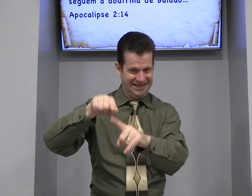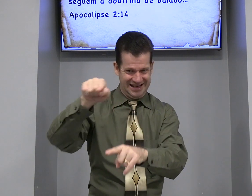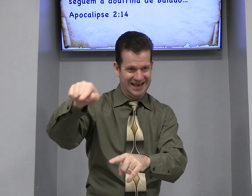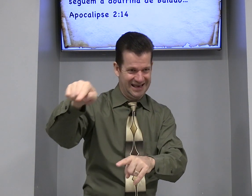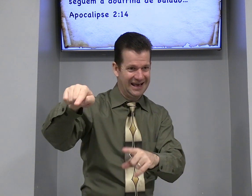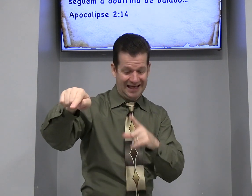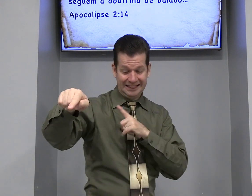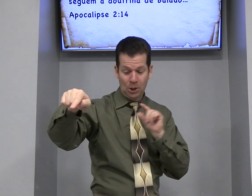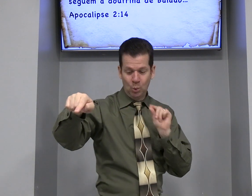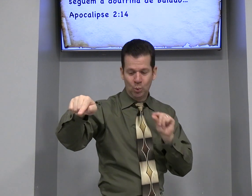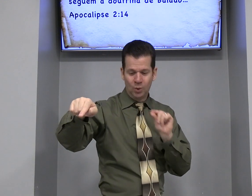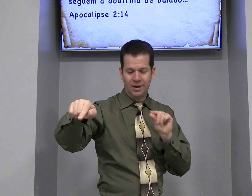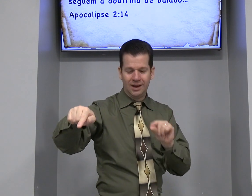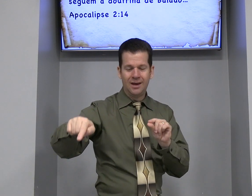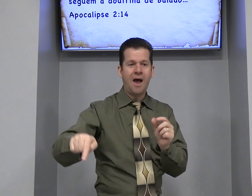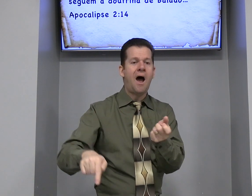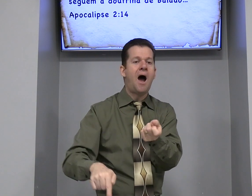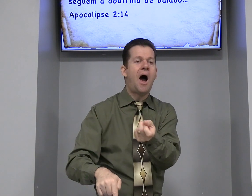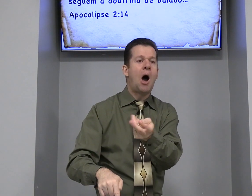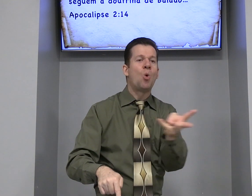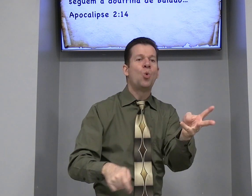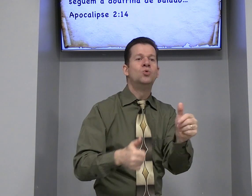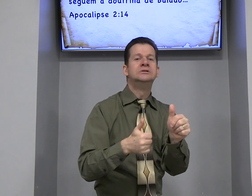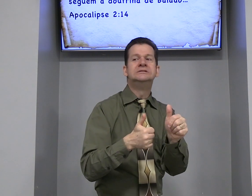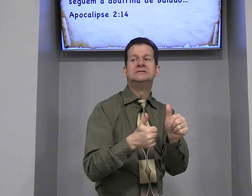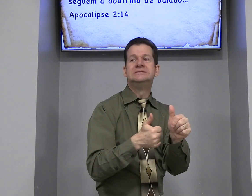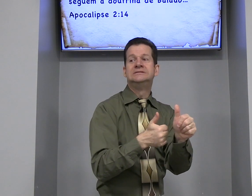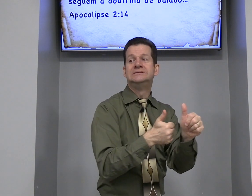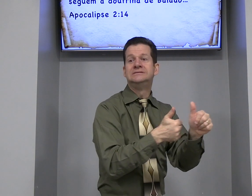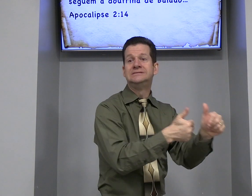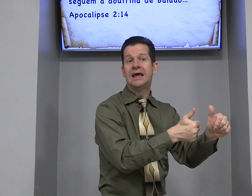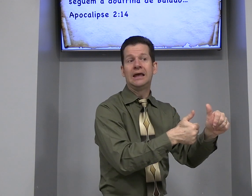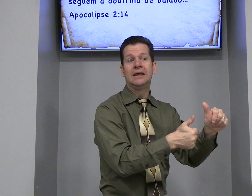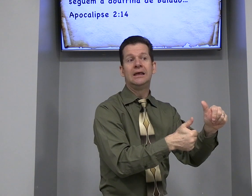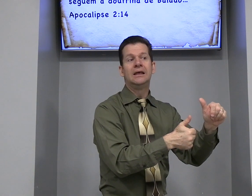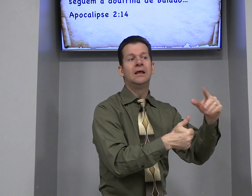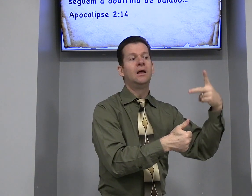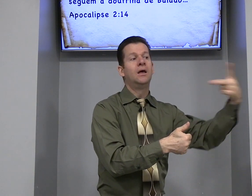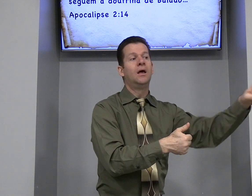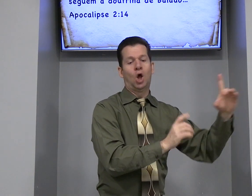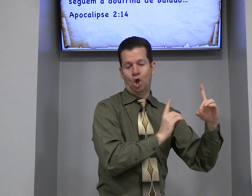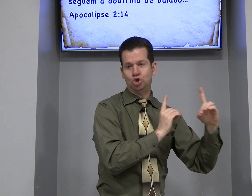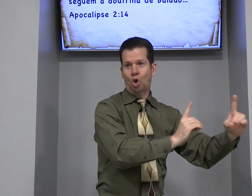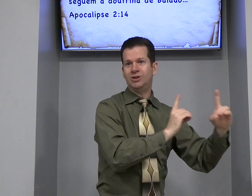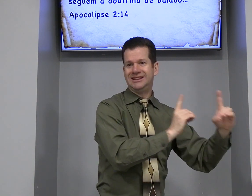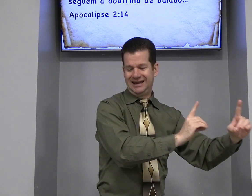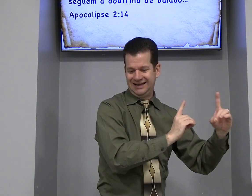lá os que seguem a doutrina